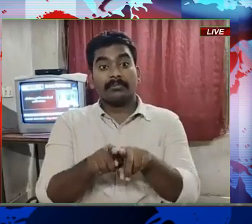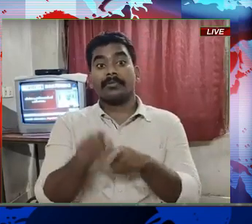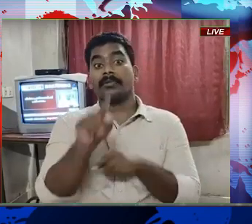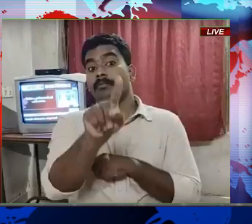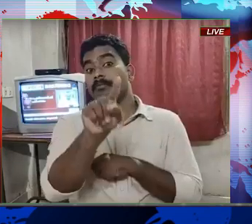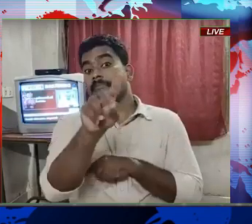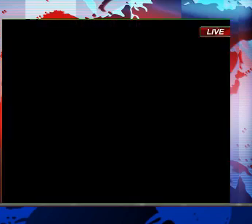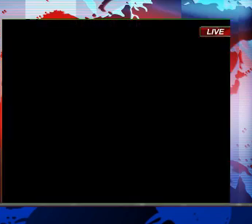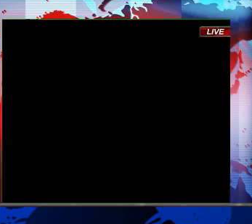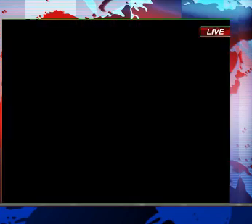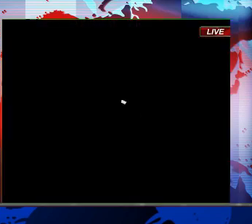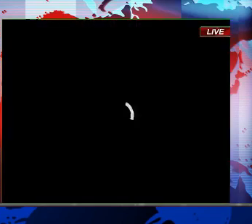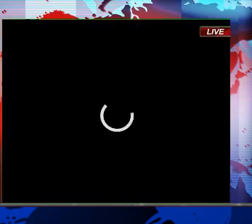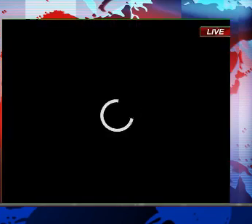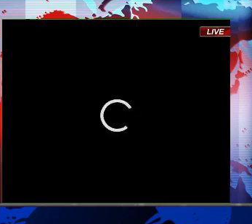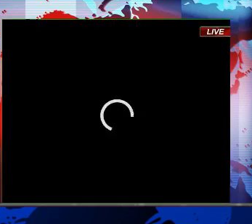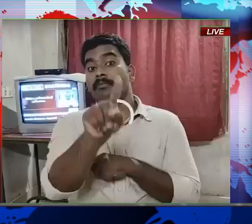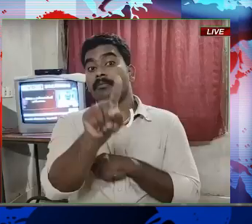റോഡിൽ